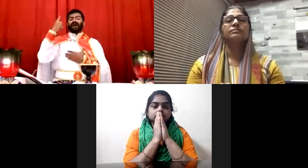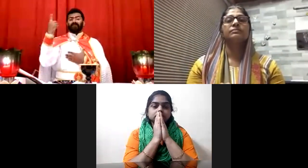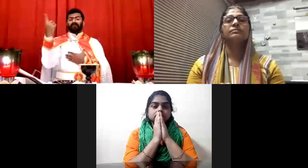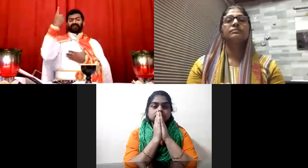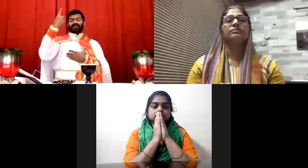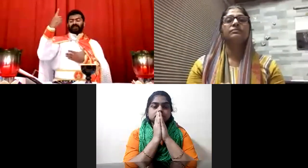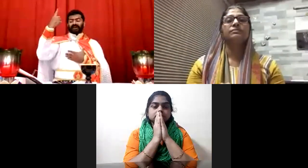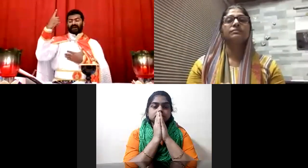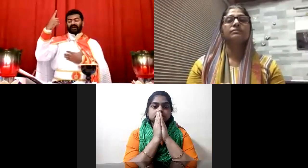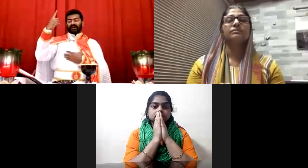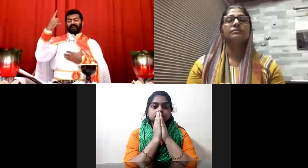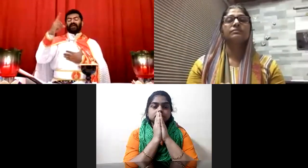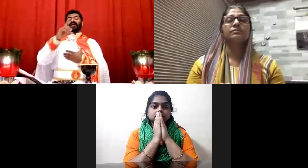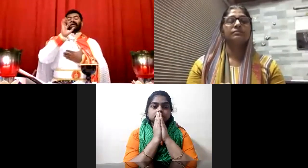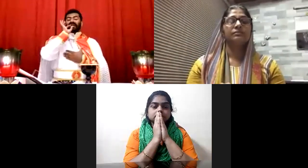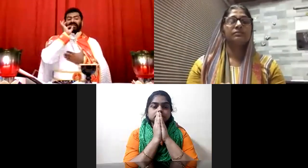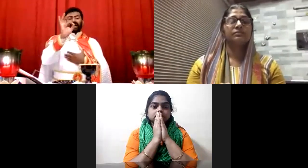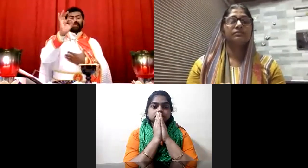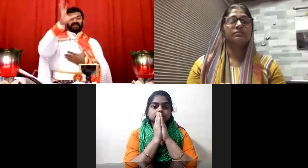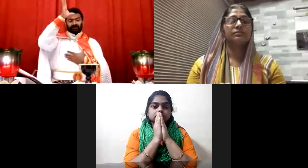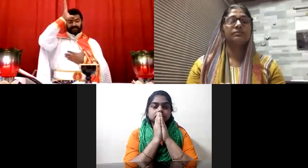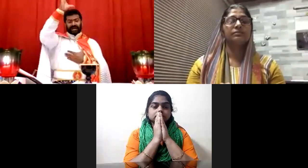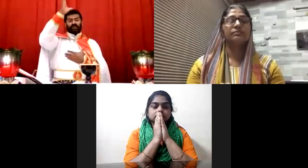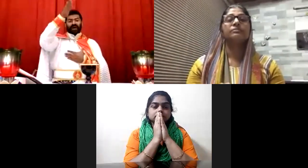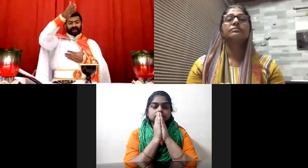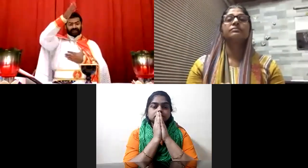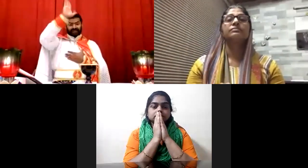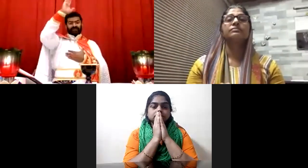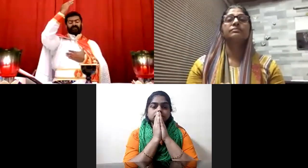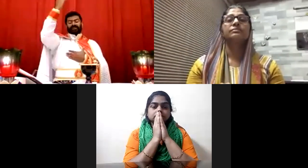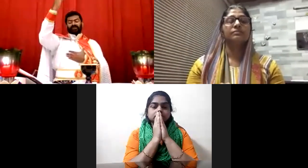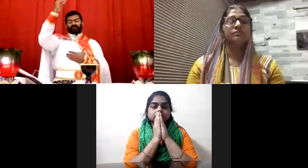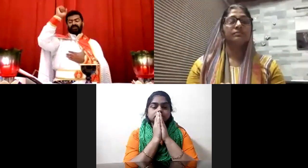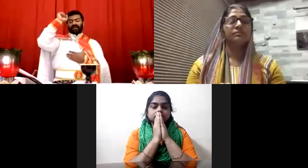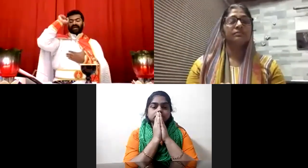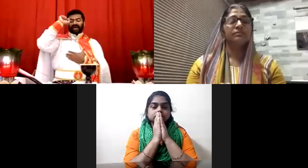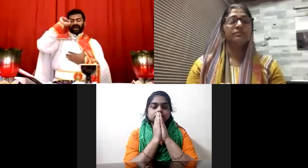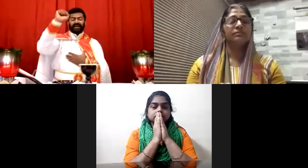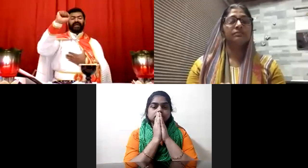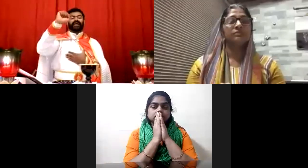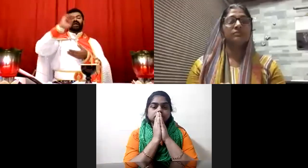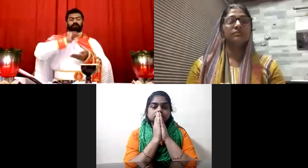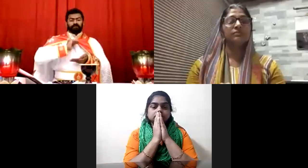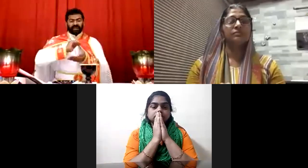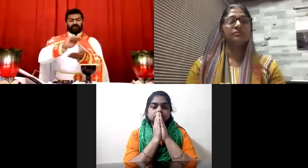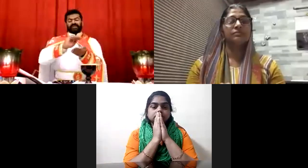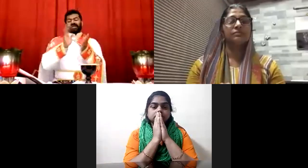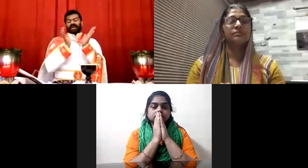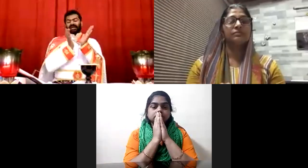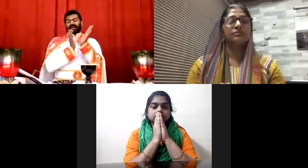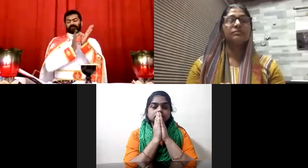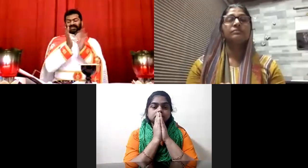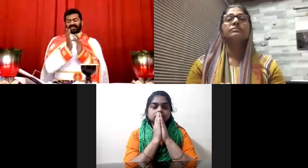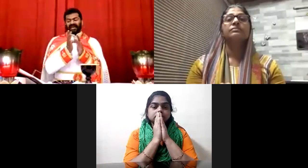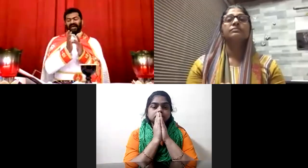അങ്ങ് മാത്രമാണ് യഥാർത്ഥ പിതാവായ ദൈവമെന്നും അങ്ങയുടെ